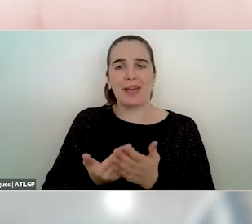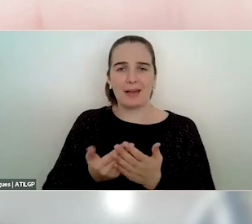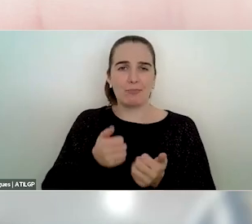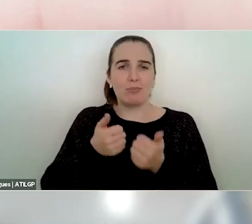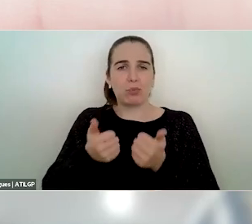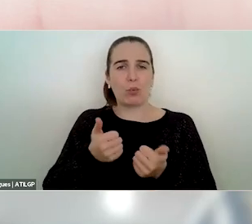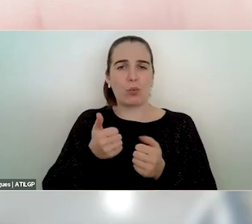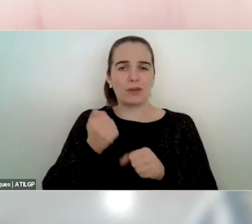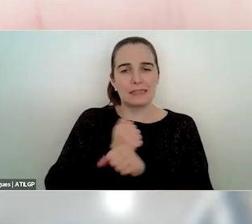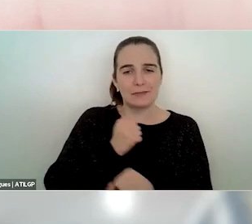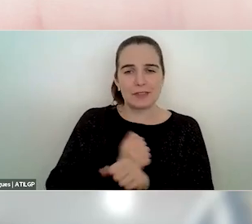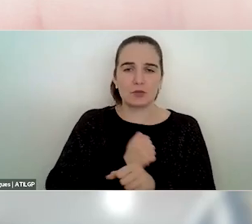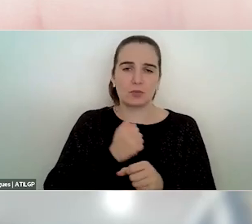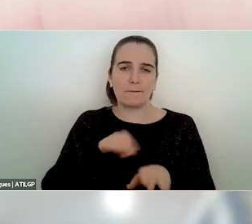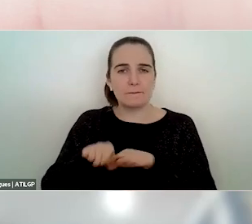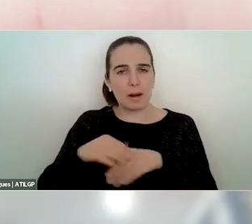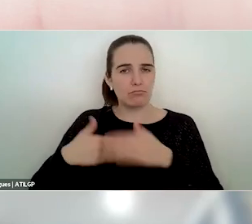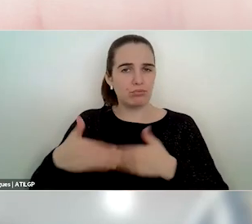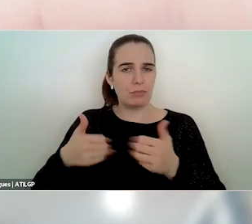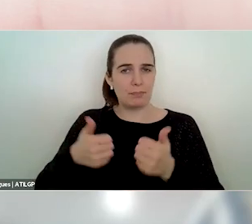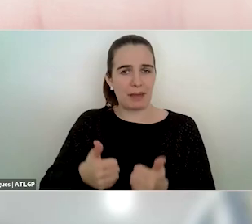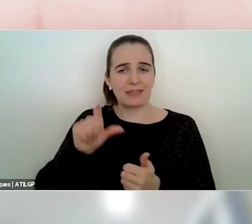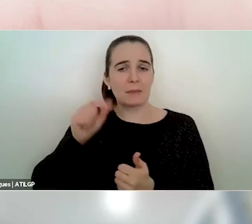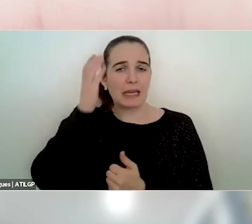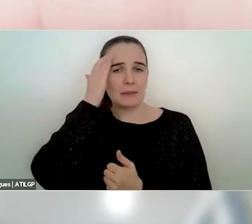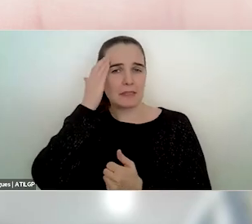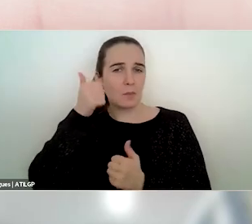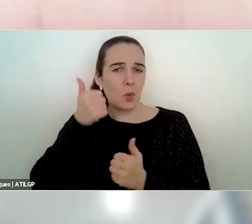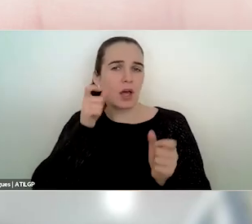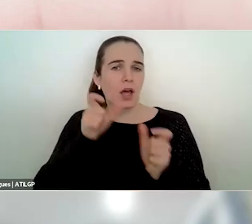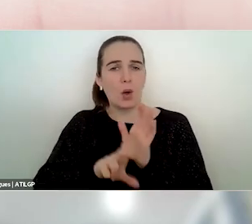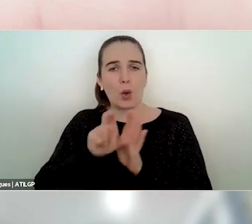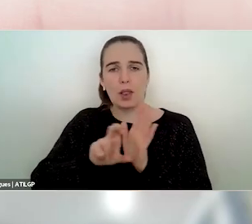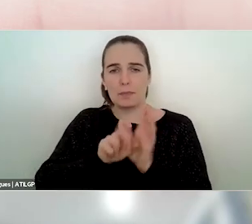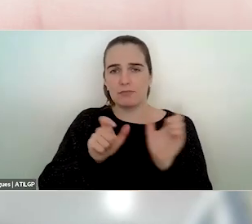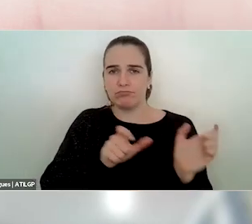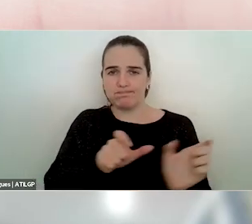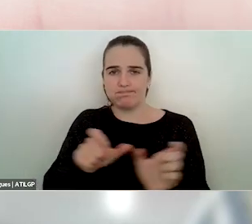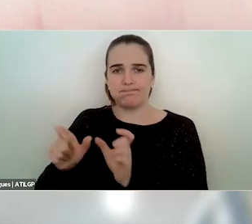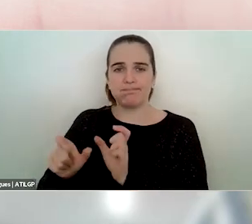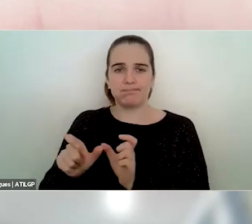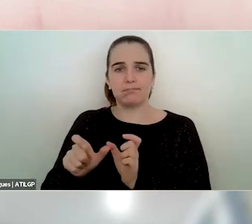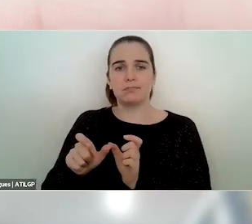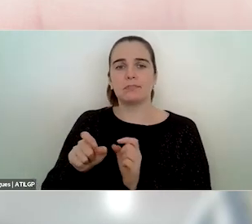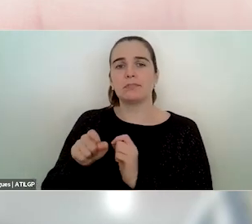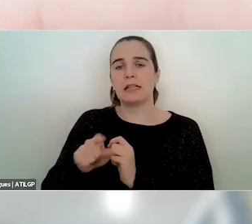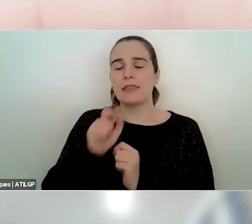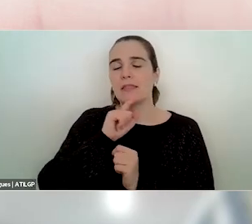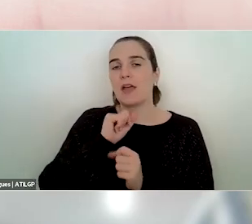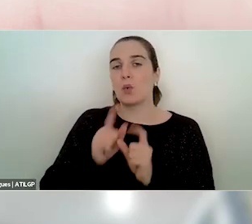de bens e serviços públicos e uma boa capacidade regulatória que assegure o funcionamento